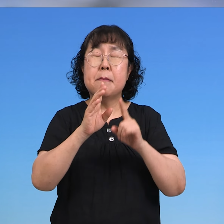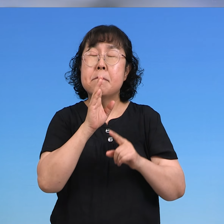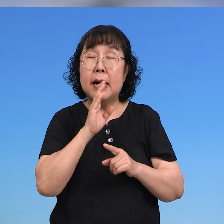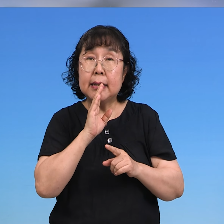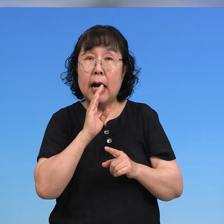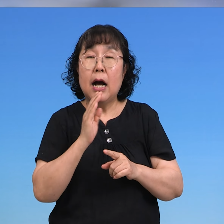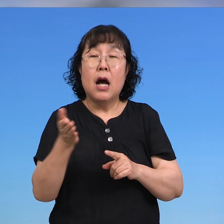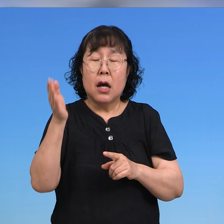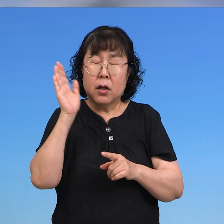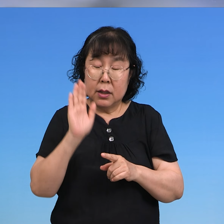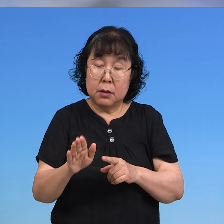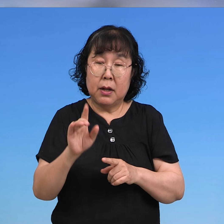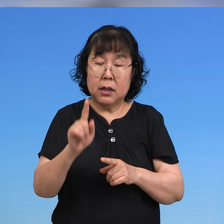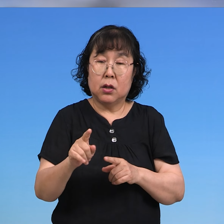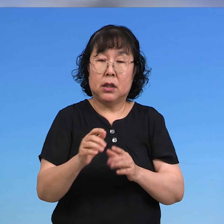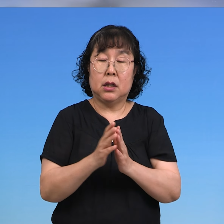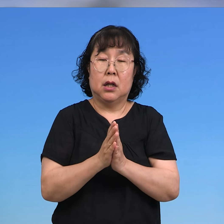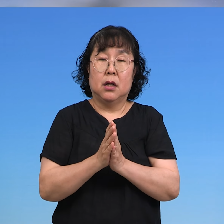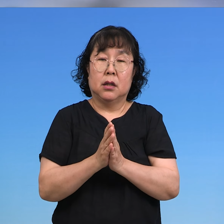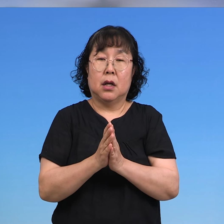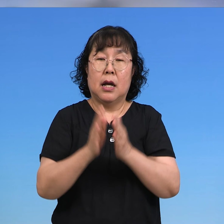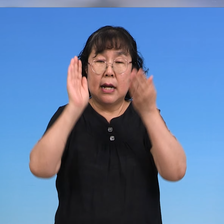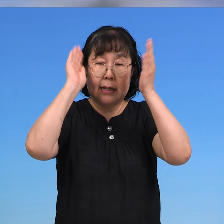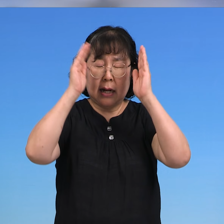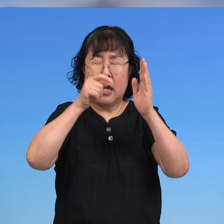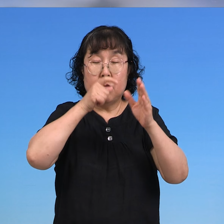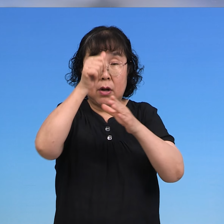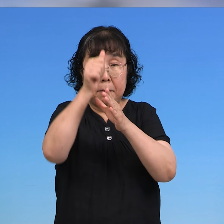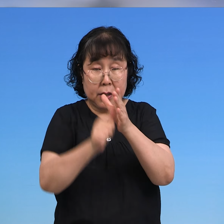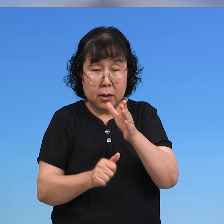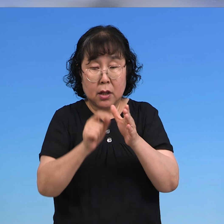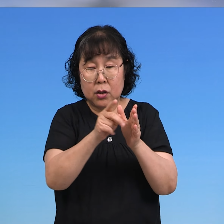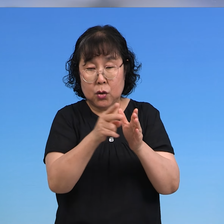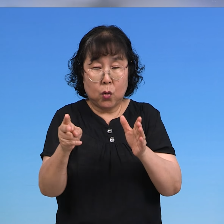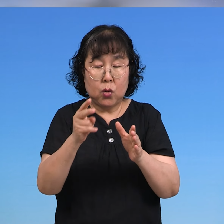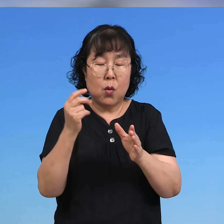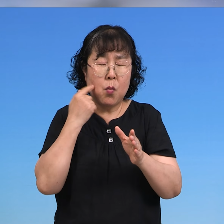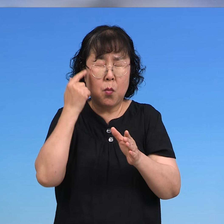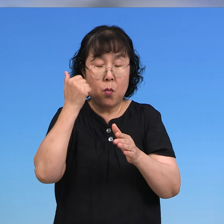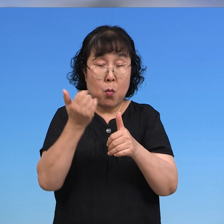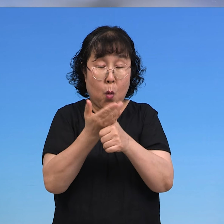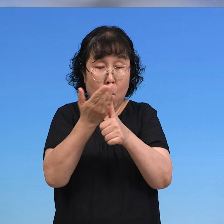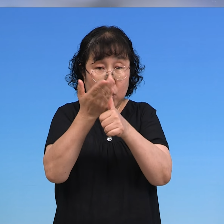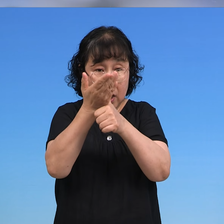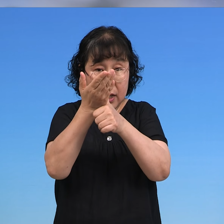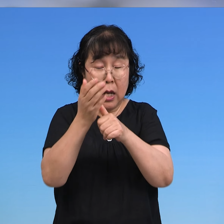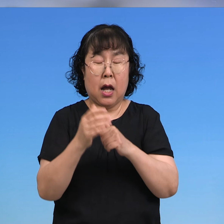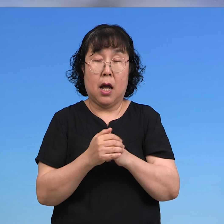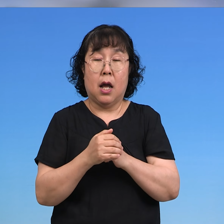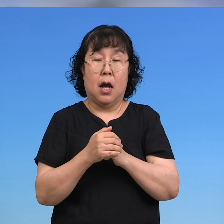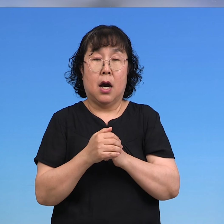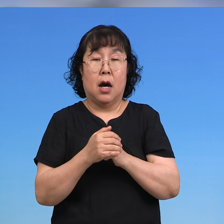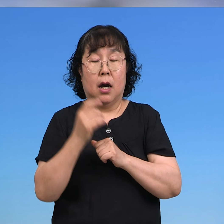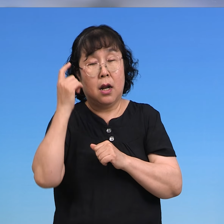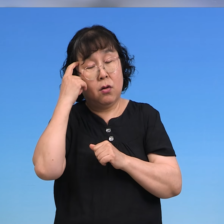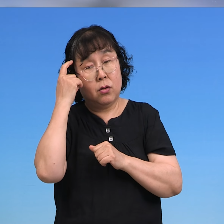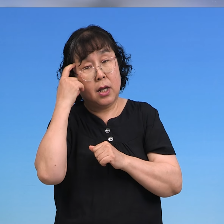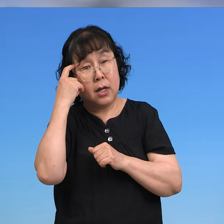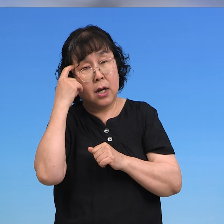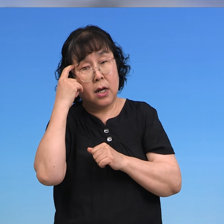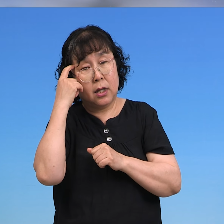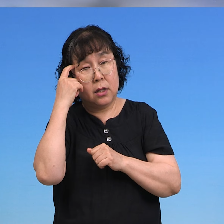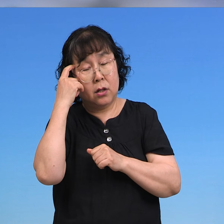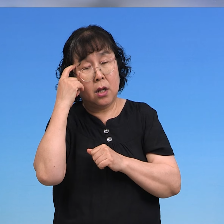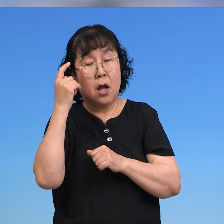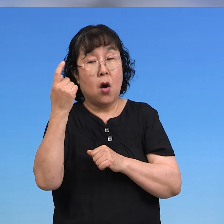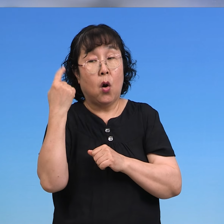물에 빠졌다. 이게 목회다. 그러면서 이제 드림센터로 들어갔는데요. 안으로 쑥 들어가자마자 제 눈에 놀라운 게 하나